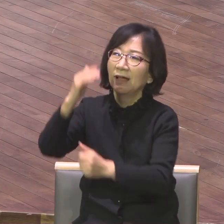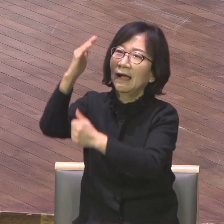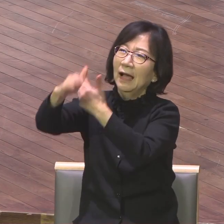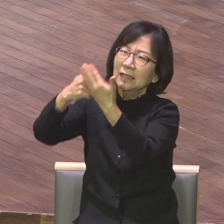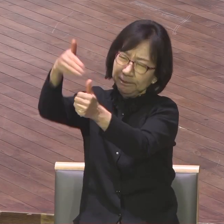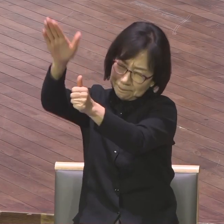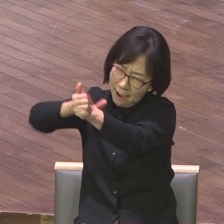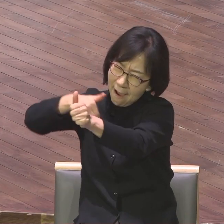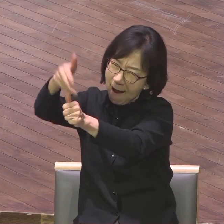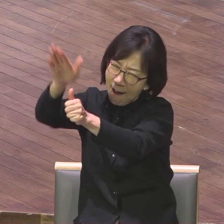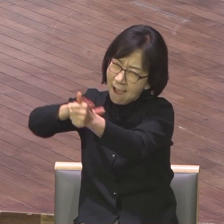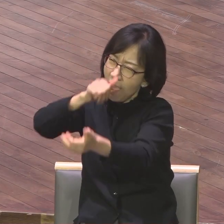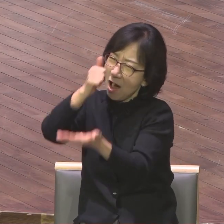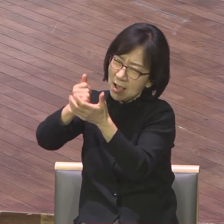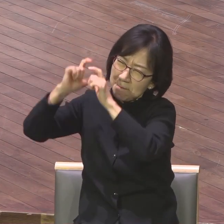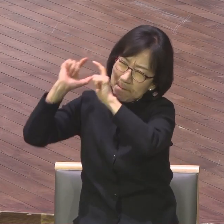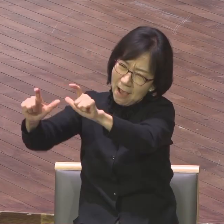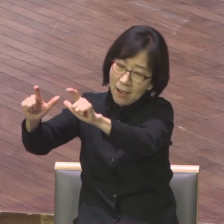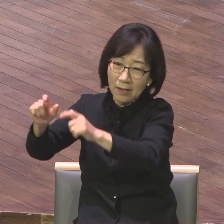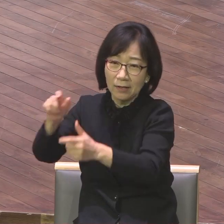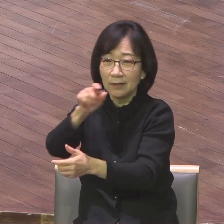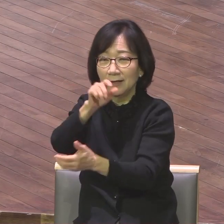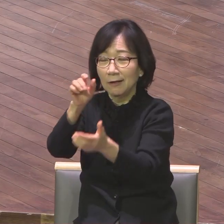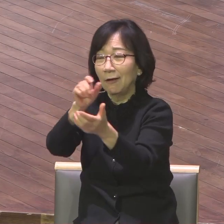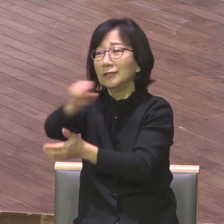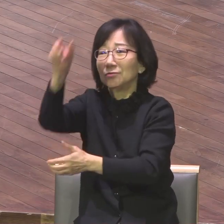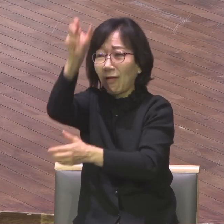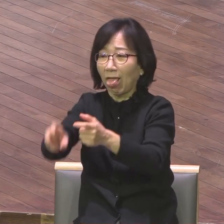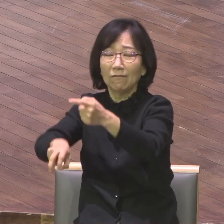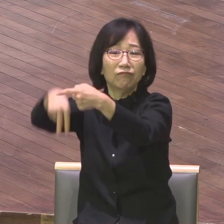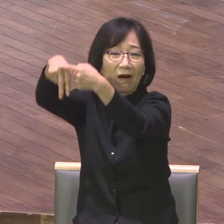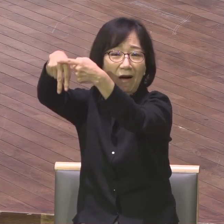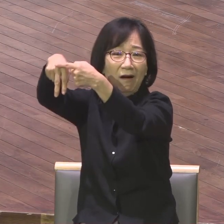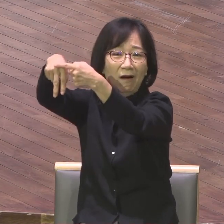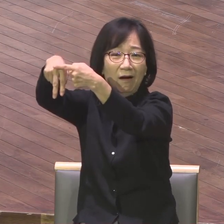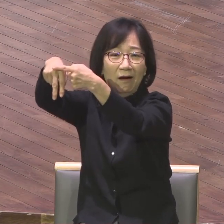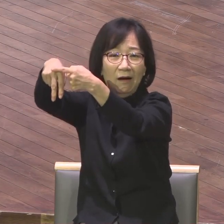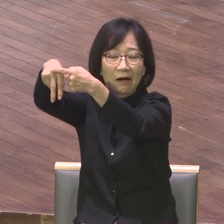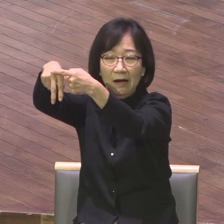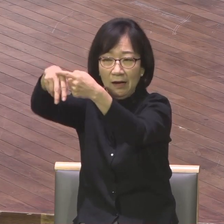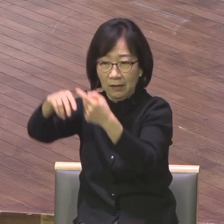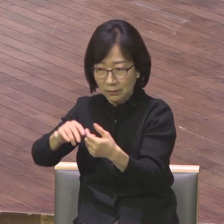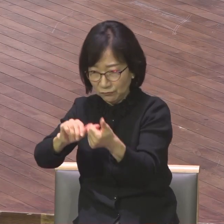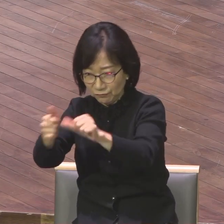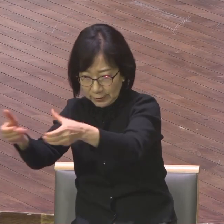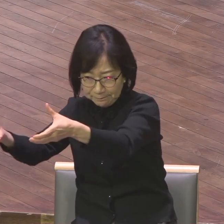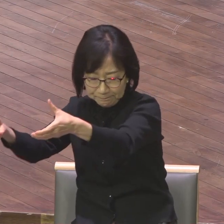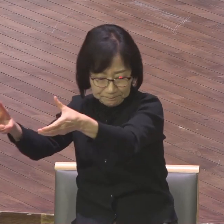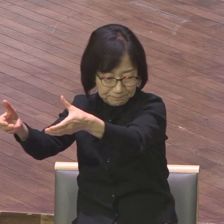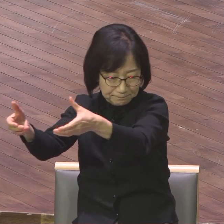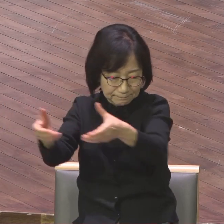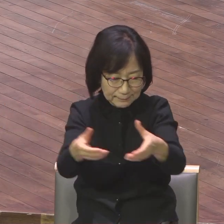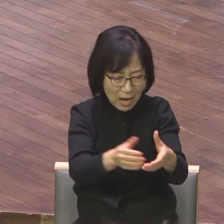예수님의 시신을 거두고 또 유대인의 장례법 그대로 장례 의식을